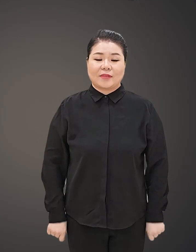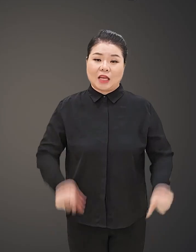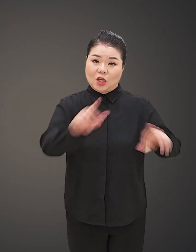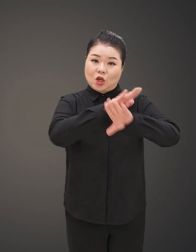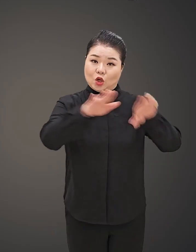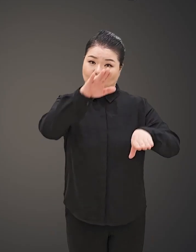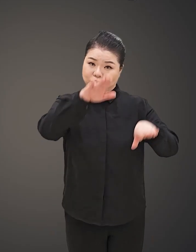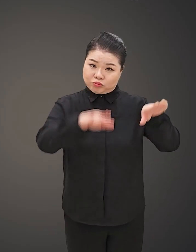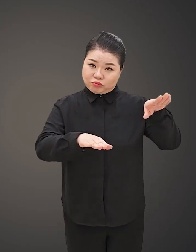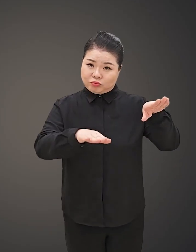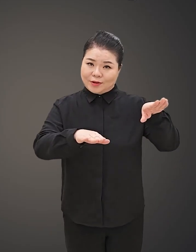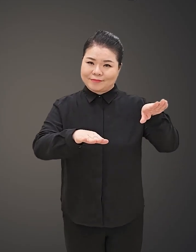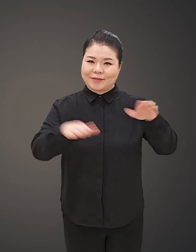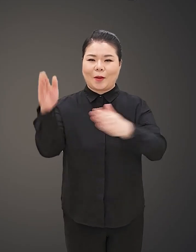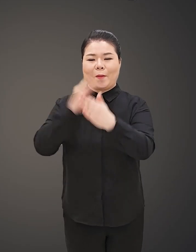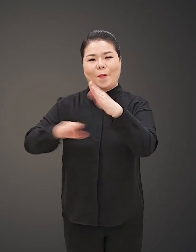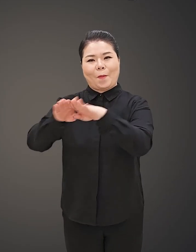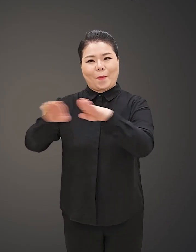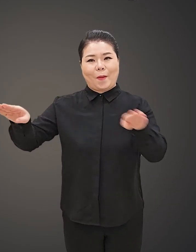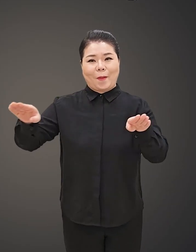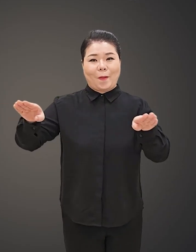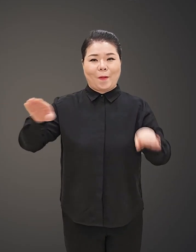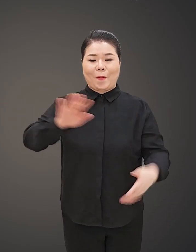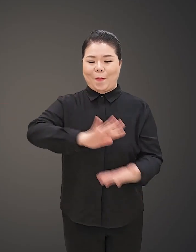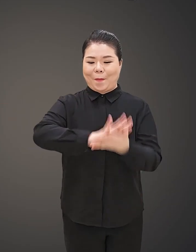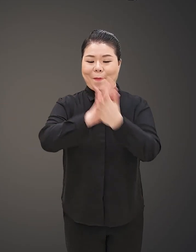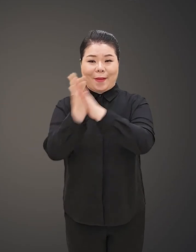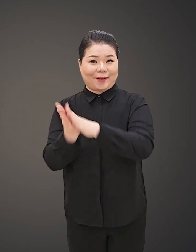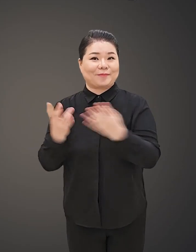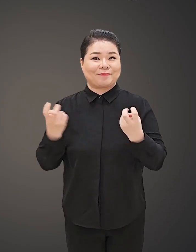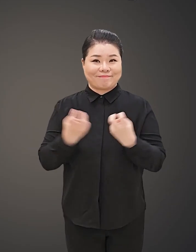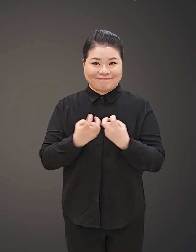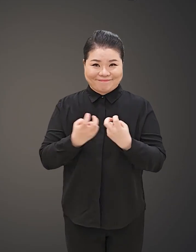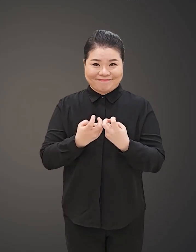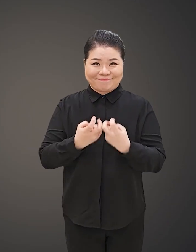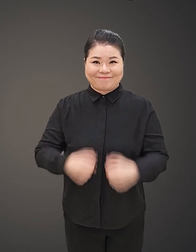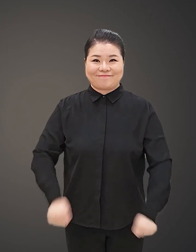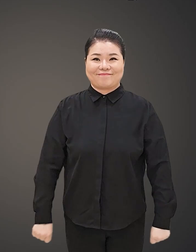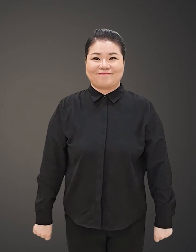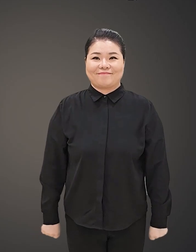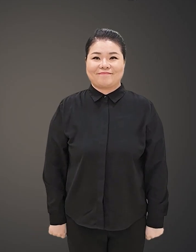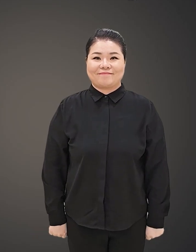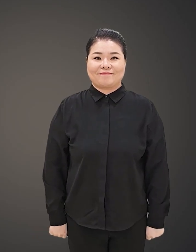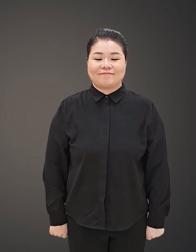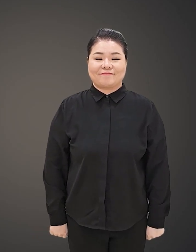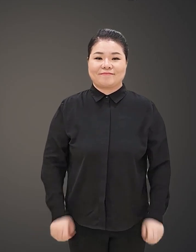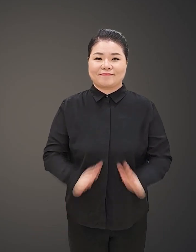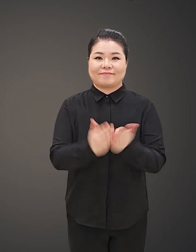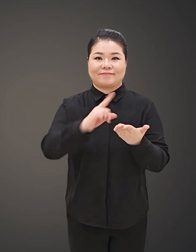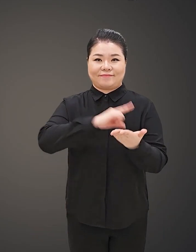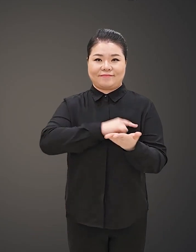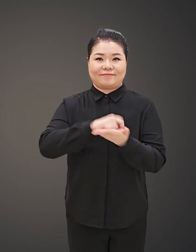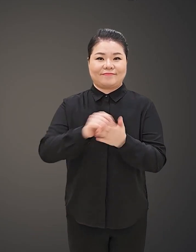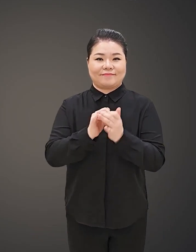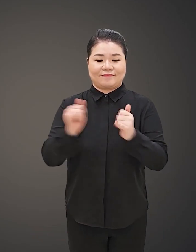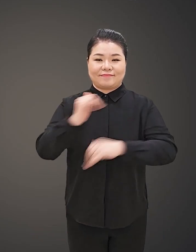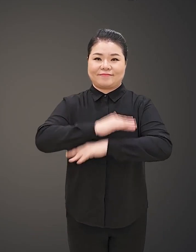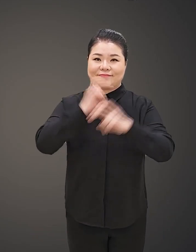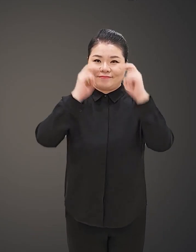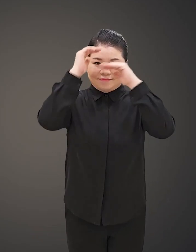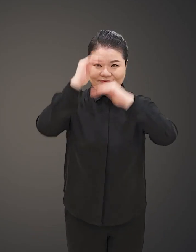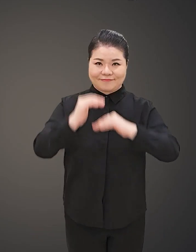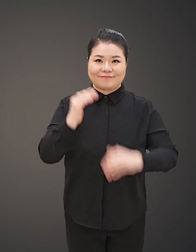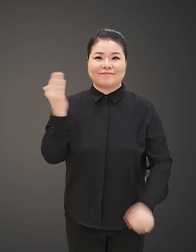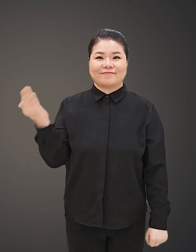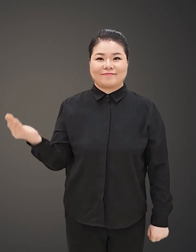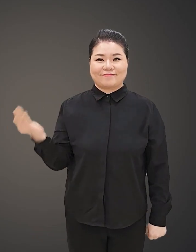기후 불평등에서 정의로운 전환으로 만나는 기후정의. 도서명 녹색 성장 말고